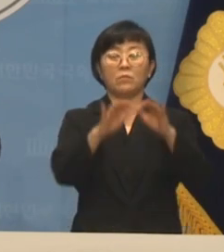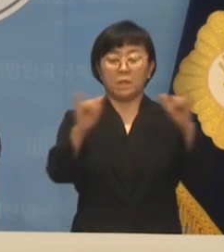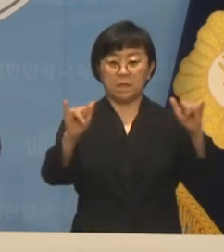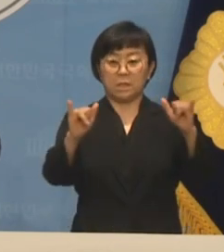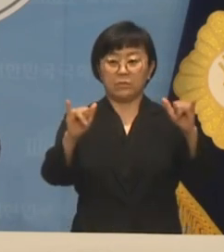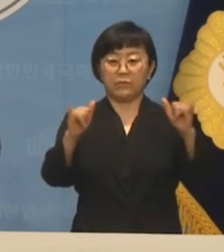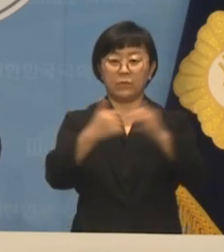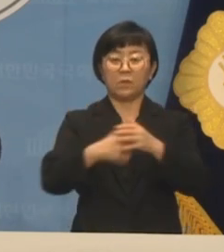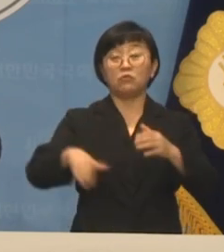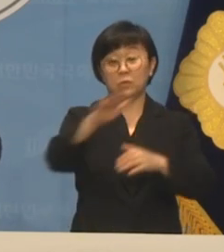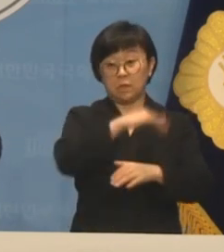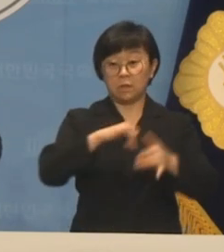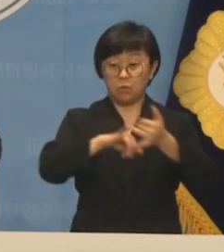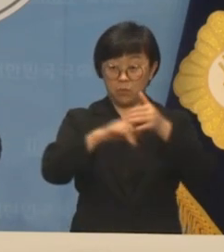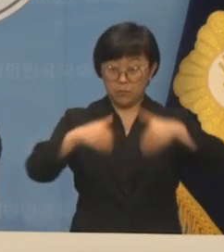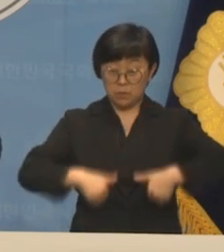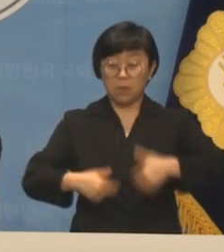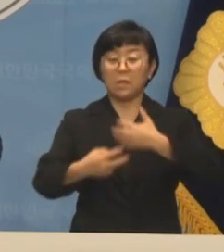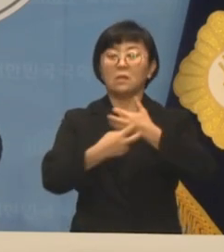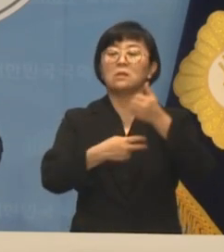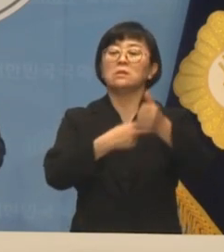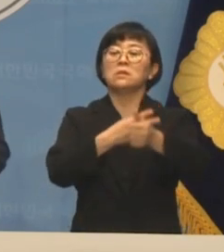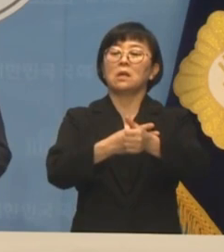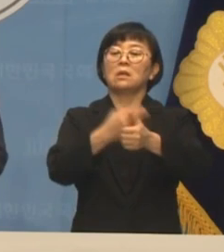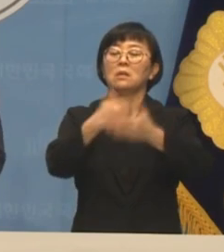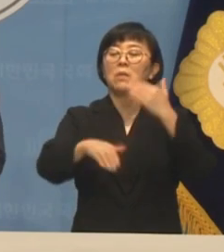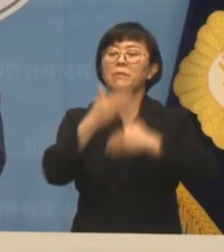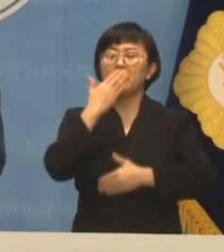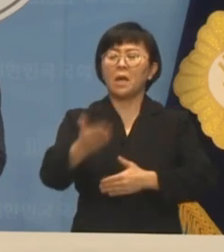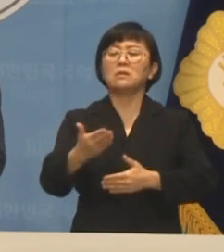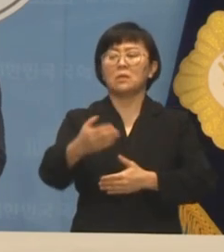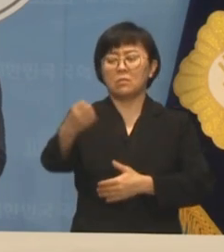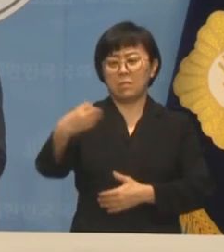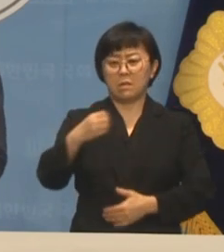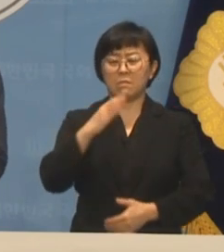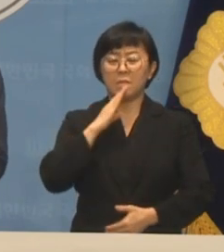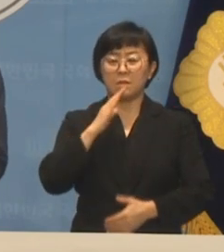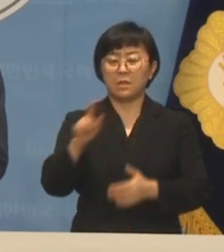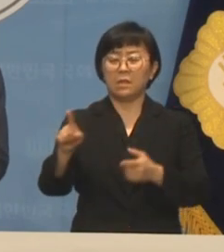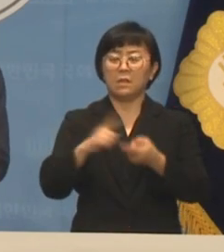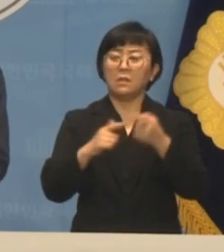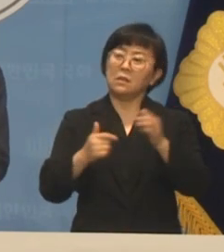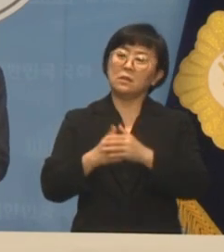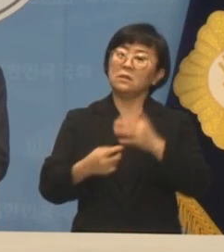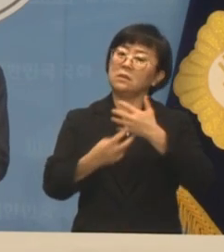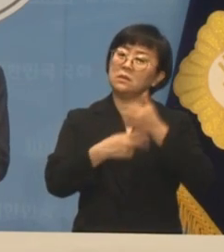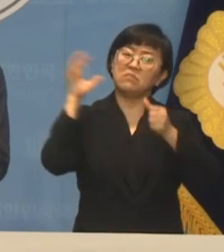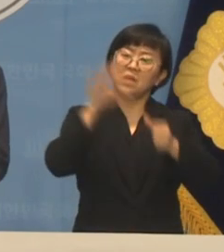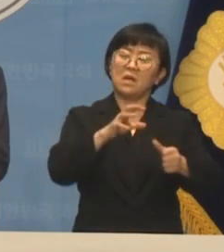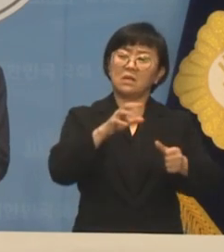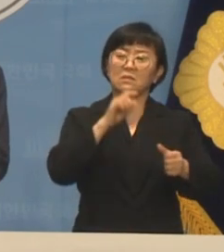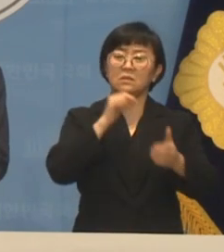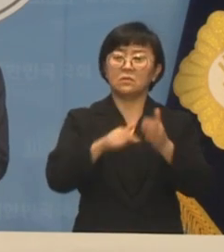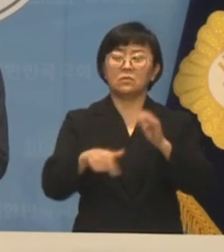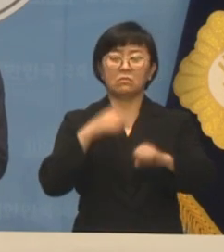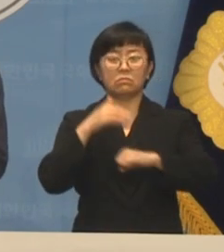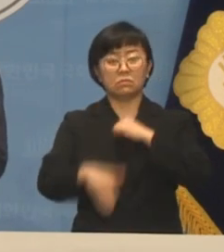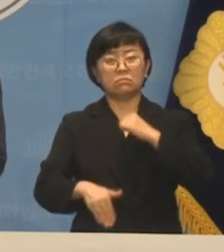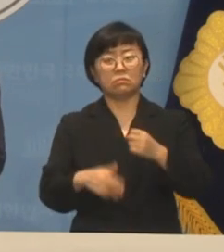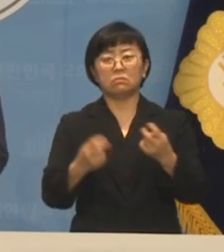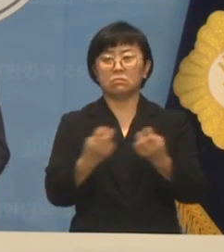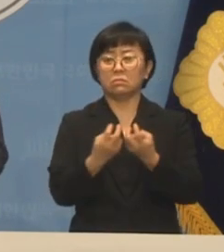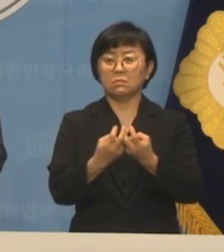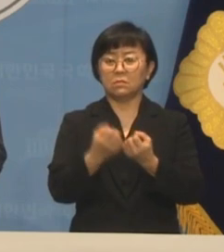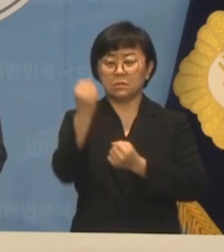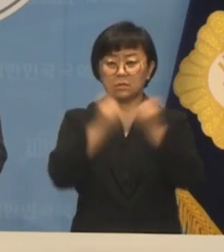국민들은 우리에게 필요한 의사들이 남을 수 있게 해달라고 얘기하는데, 그 의사들을 때려잡는 해서 어떻게